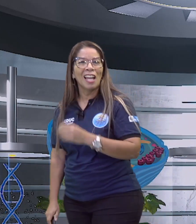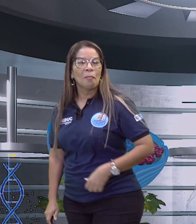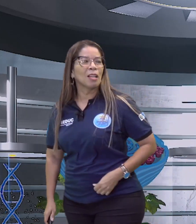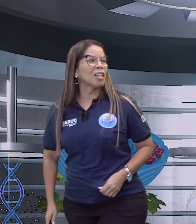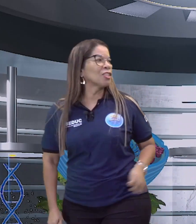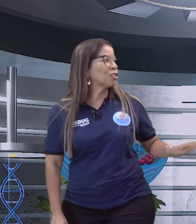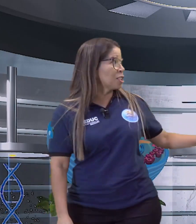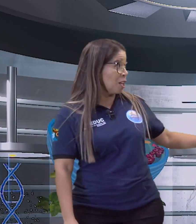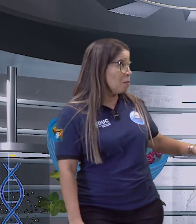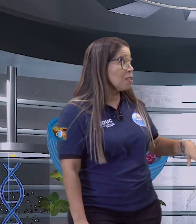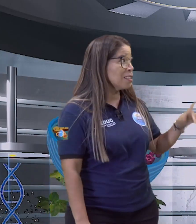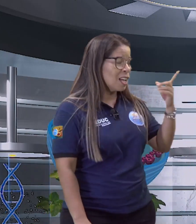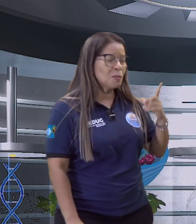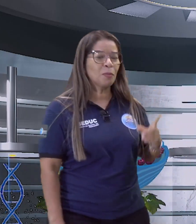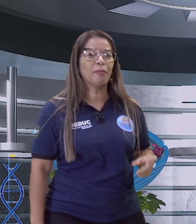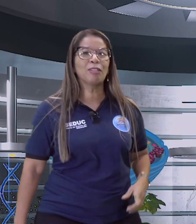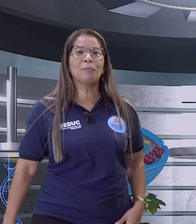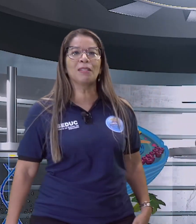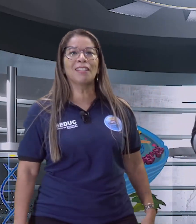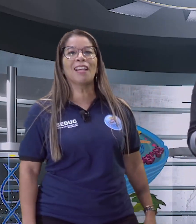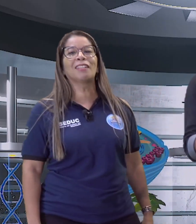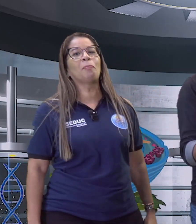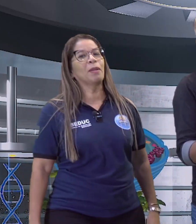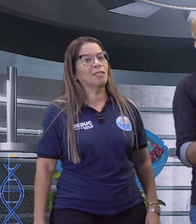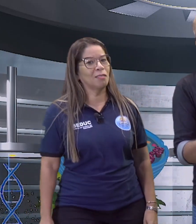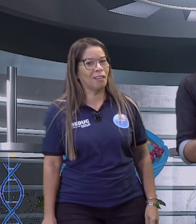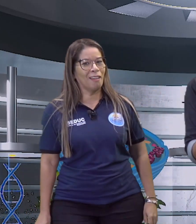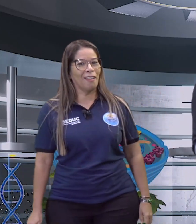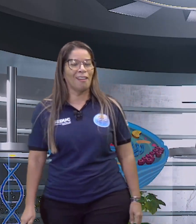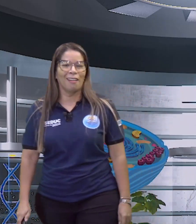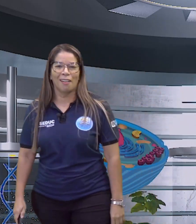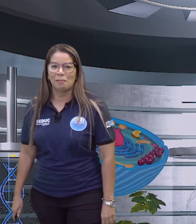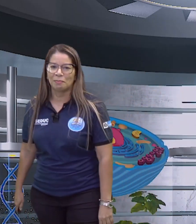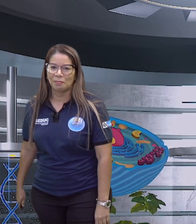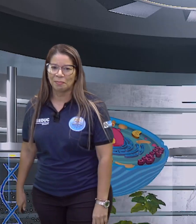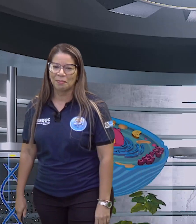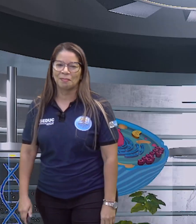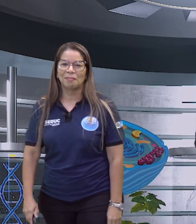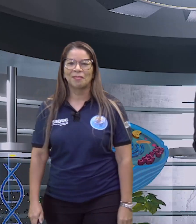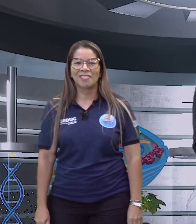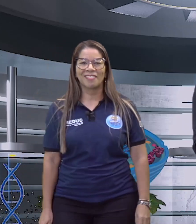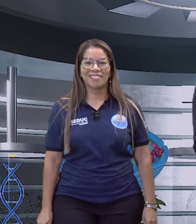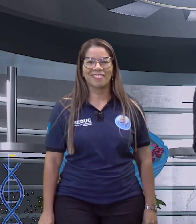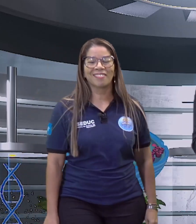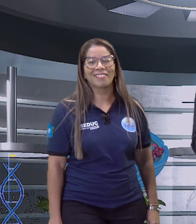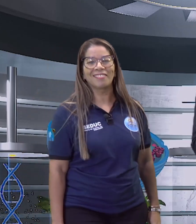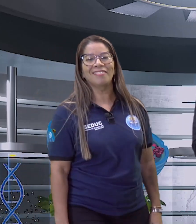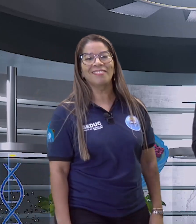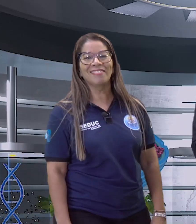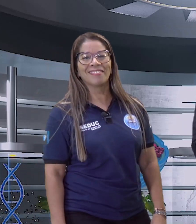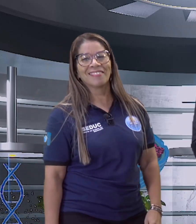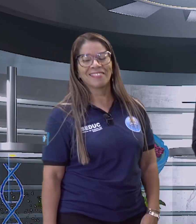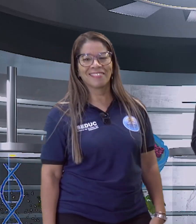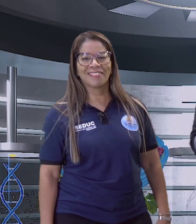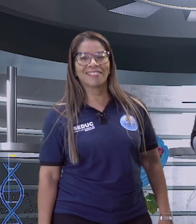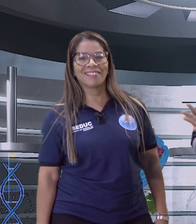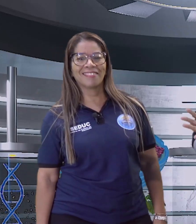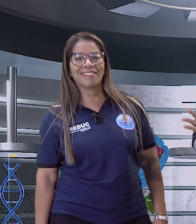Coisa boa demais. Mas a gente deu umas ideias para os professores presenciais, tô pensando que. Ei, vamos fazer assim então.